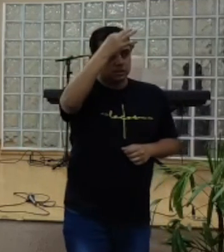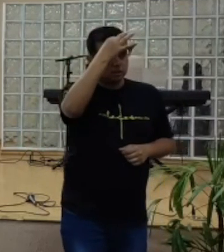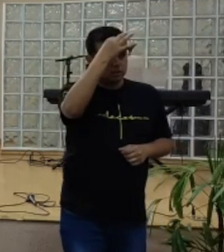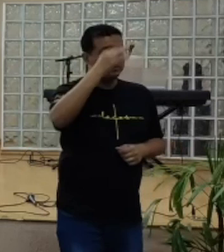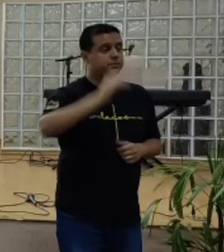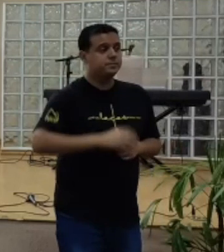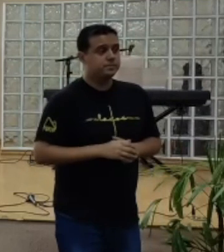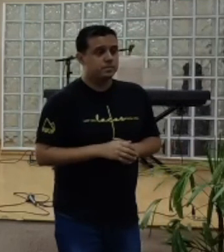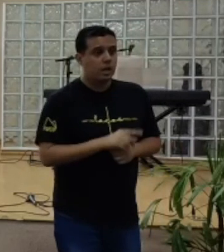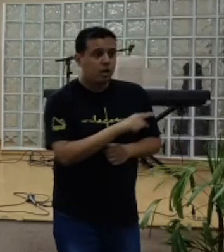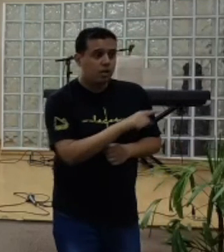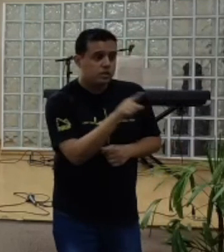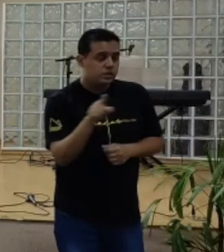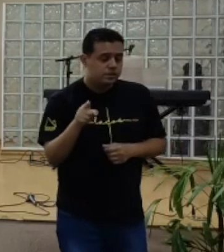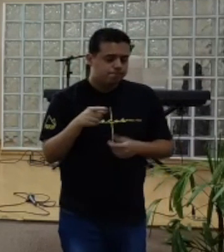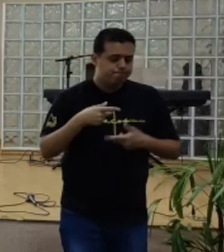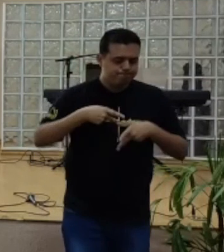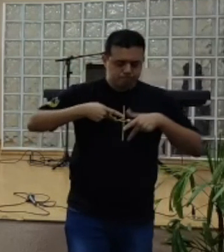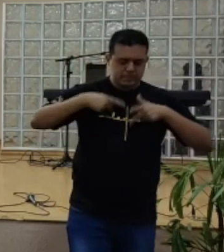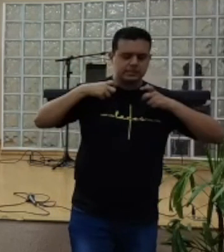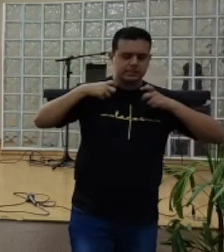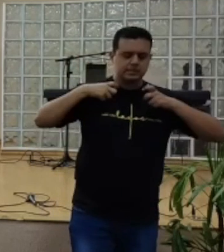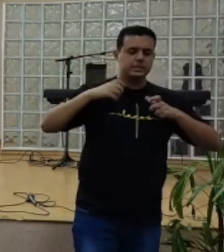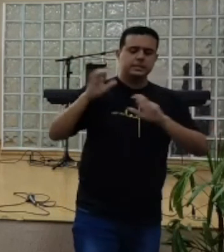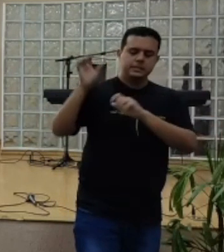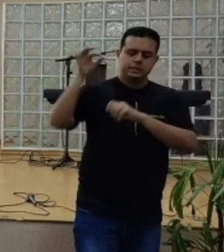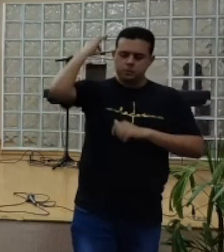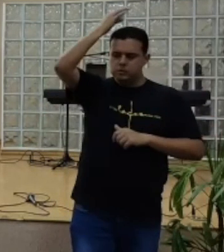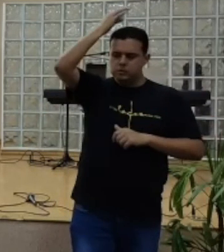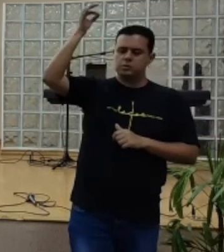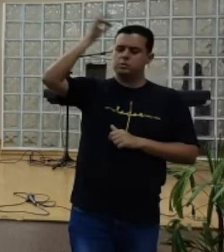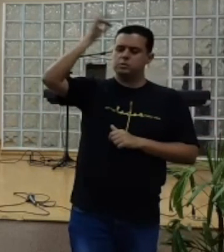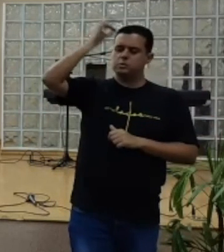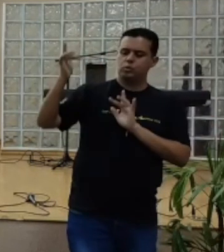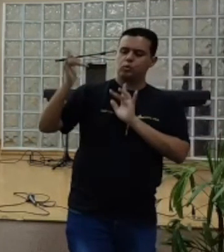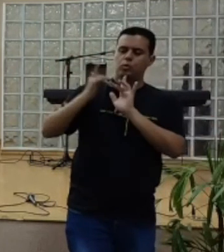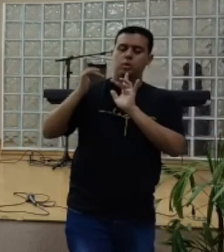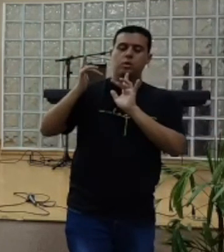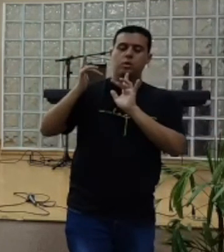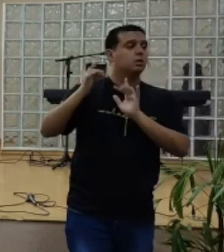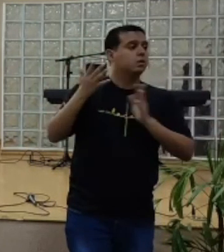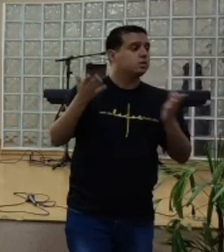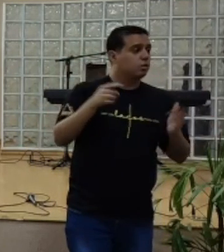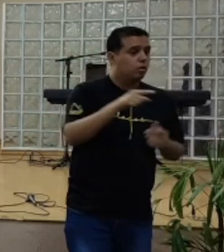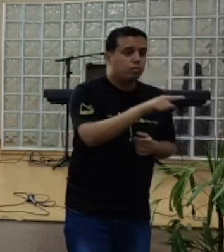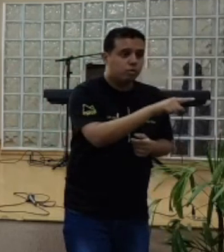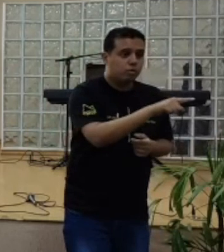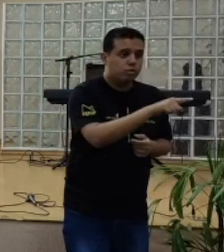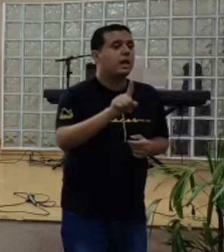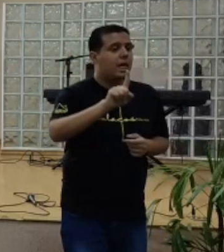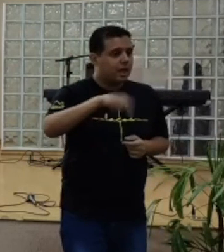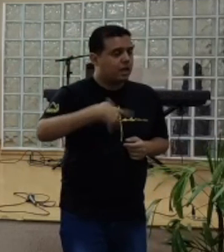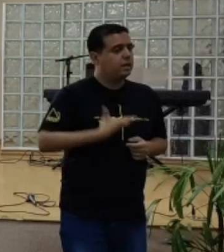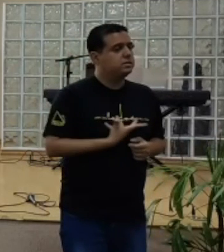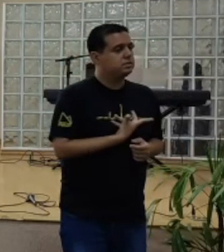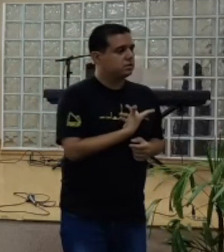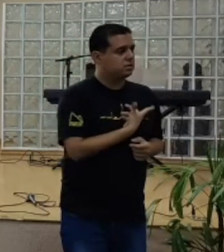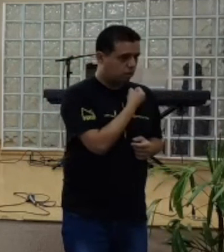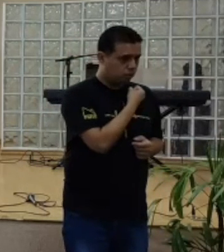percebeu que a sua vida foi tocada por ele. Você é salvo em Cristo